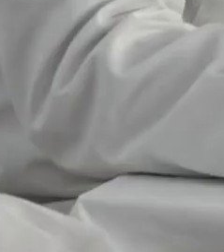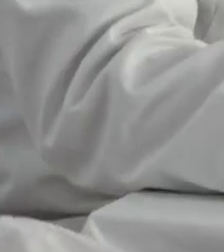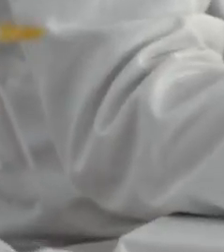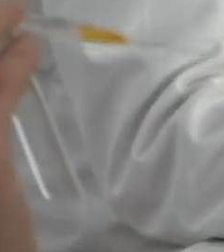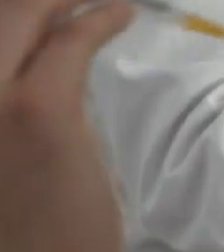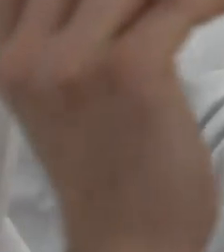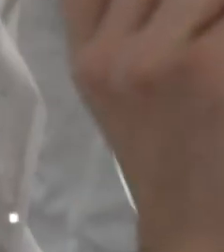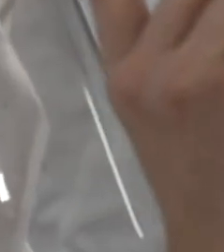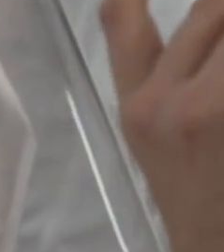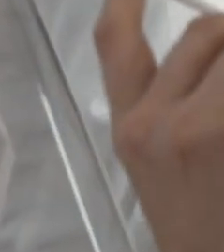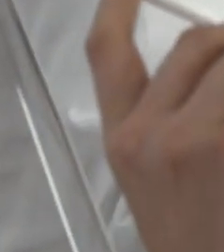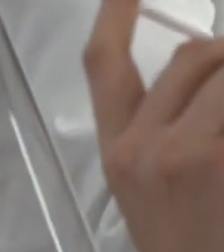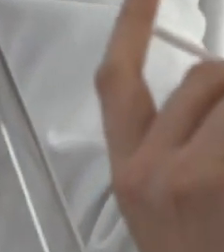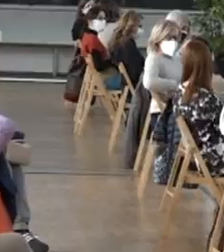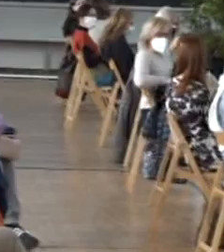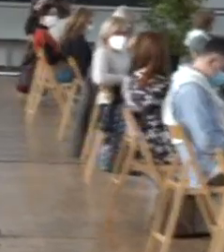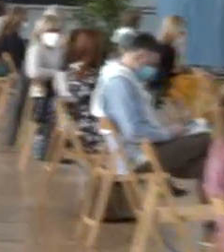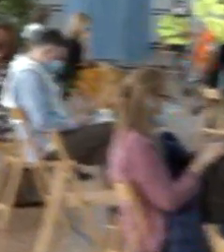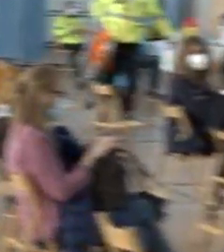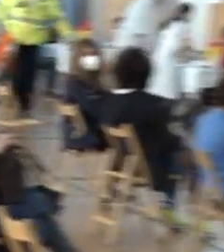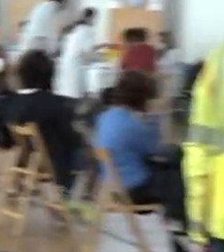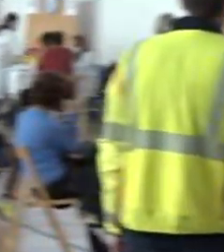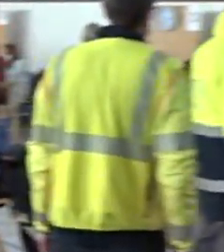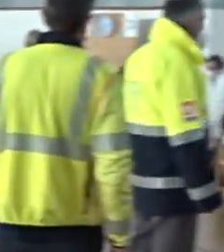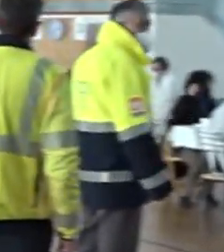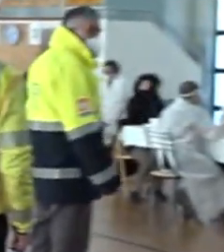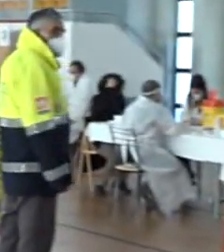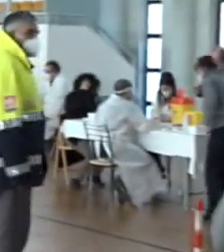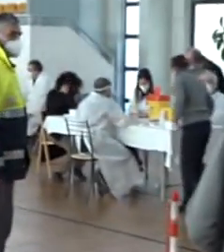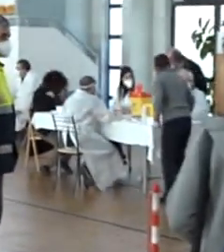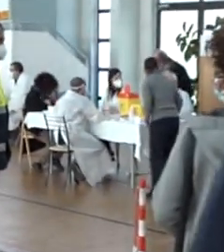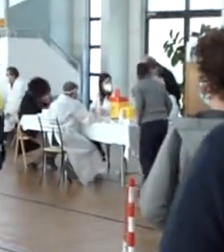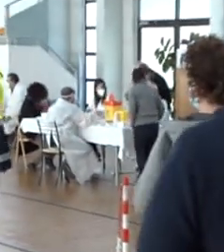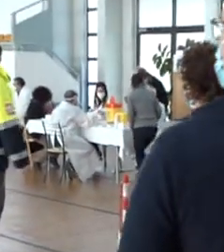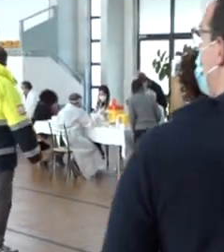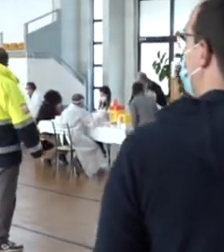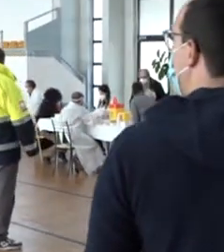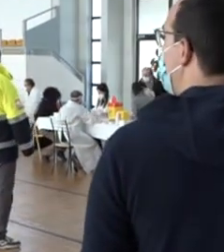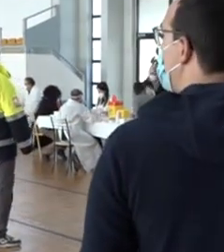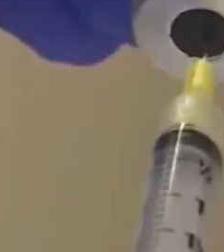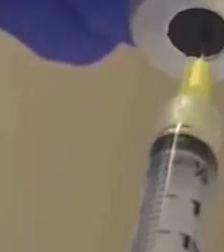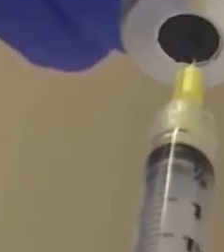accadere. Per chi lo vorrà, oltre ai lavoratori, il siero sarà iniettato anche ai loro familiari over 60.